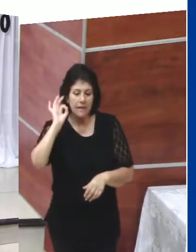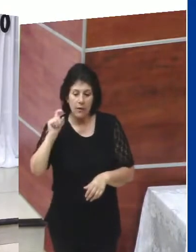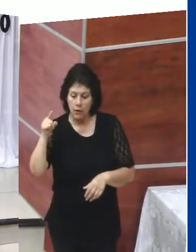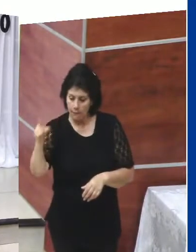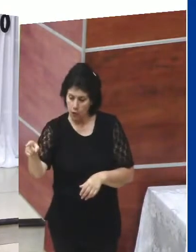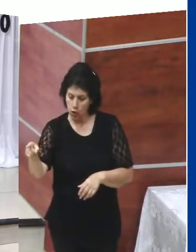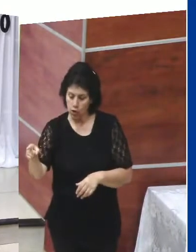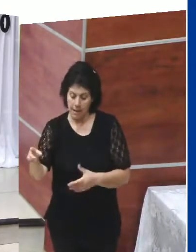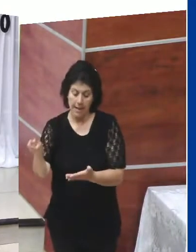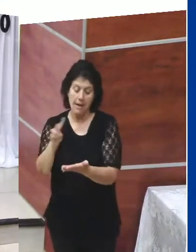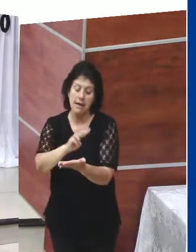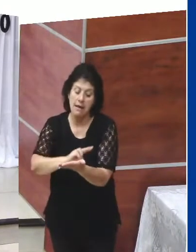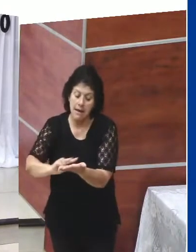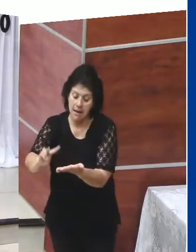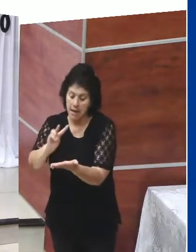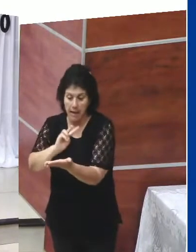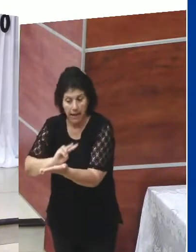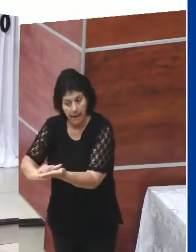a leer